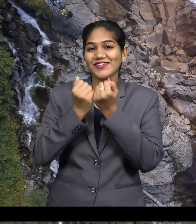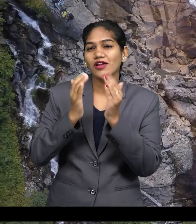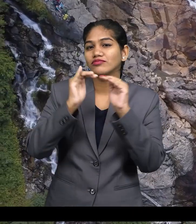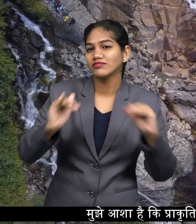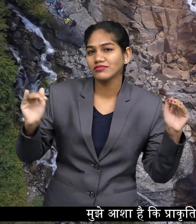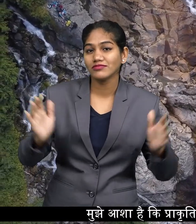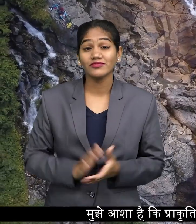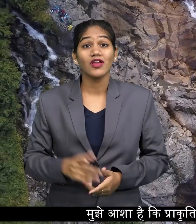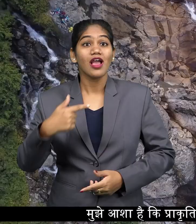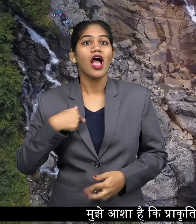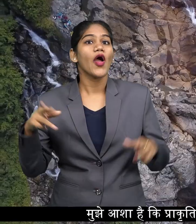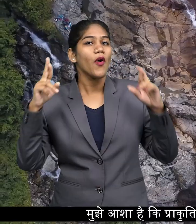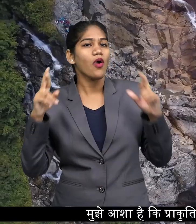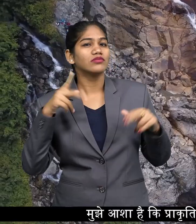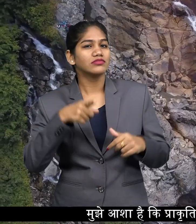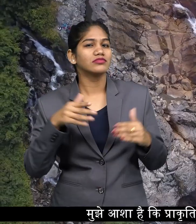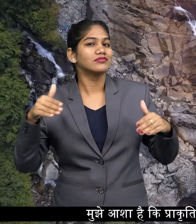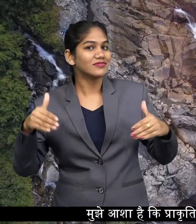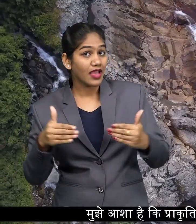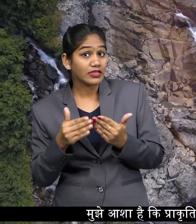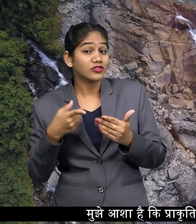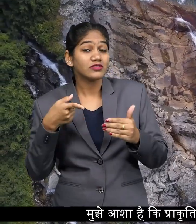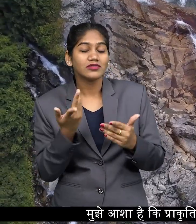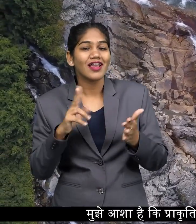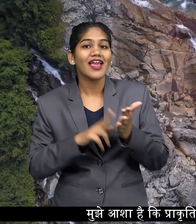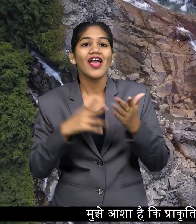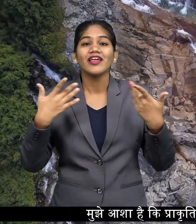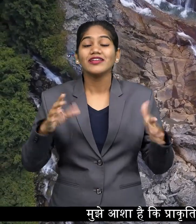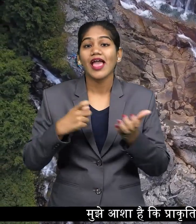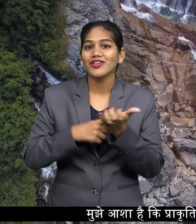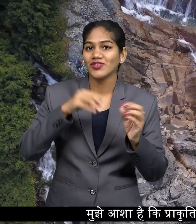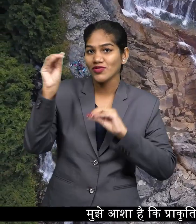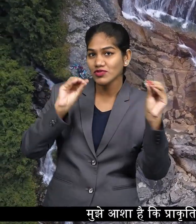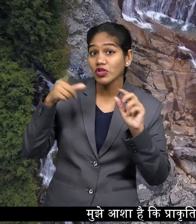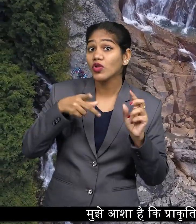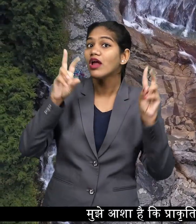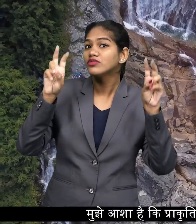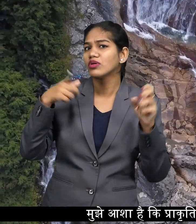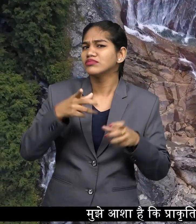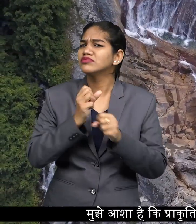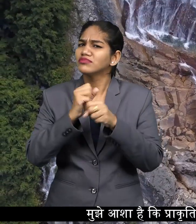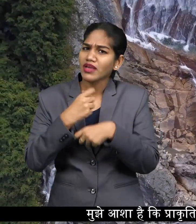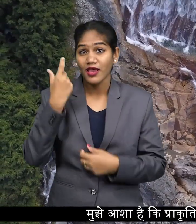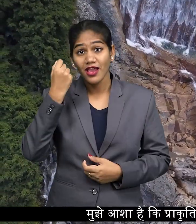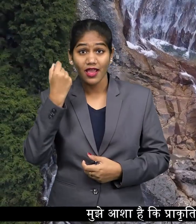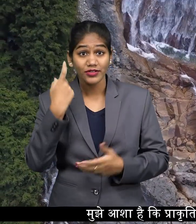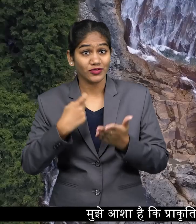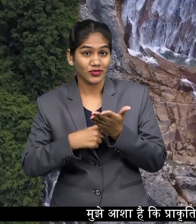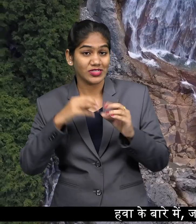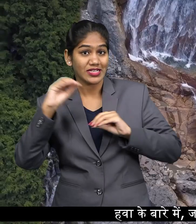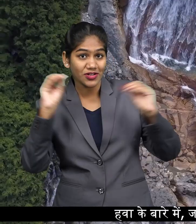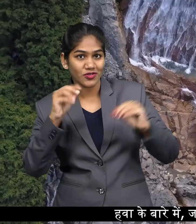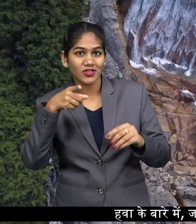नमस्कार विद्यार्थियों, मुझे आशा है कि प्राकृतिक संसाधनों के परिचय से आप पृथ्वी पर